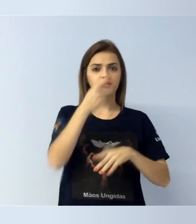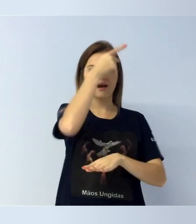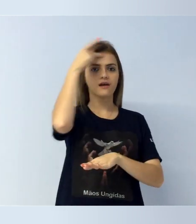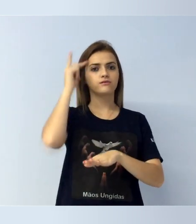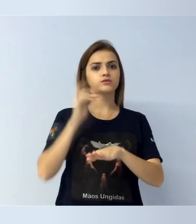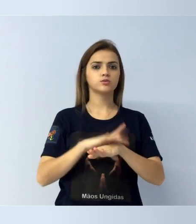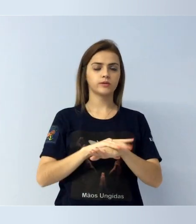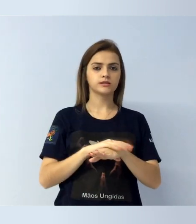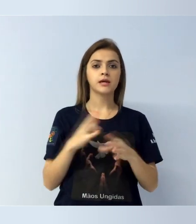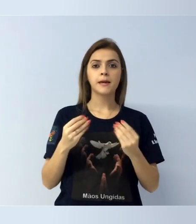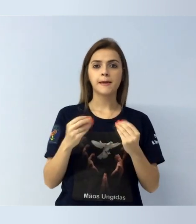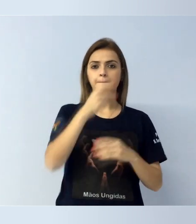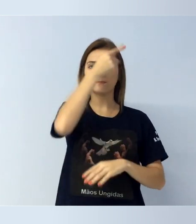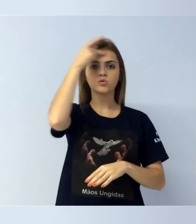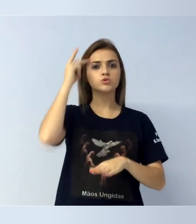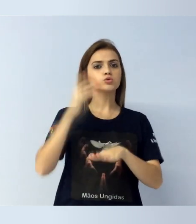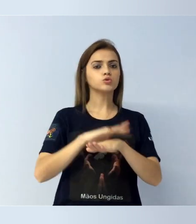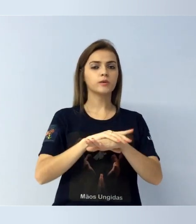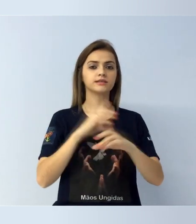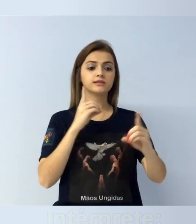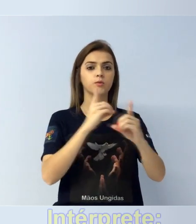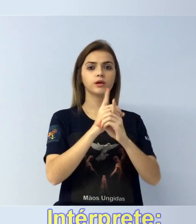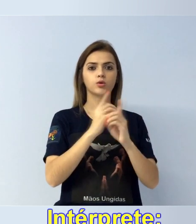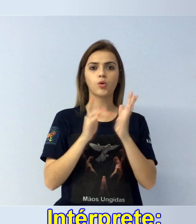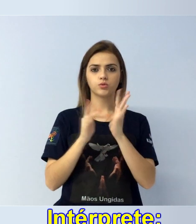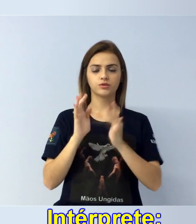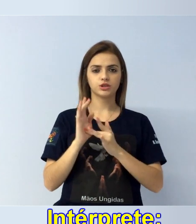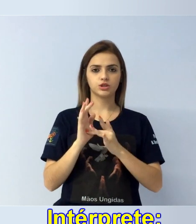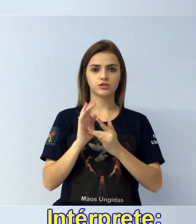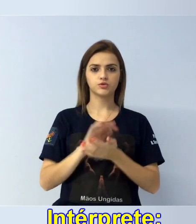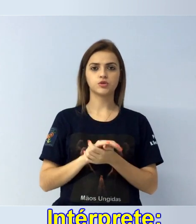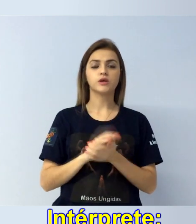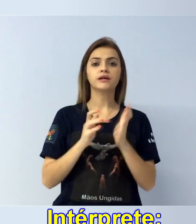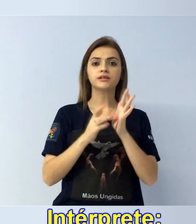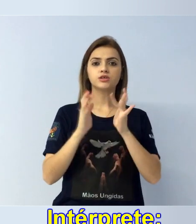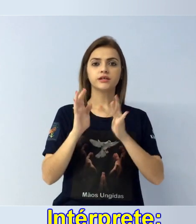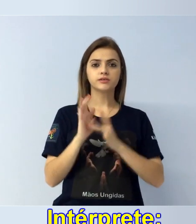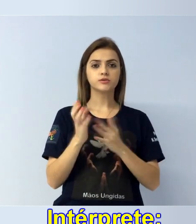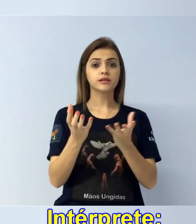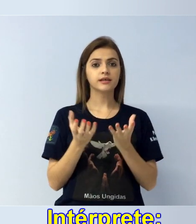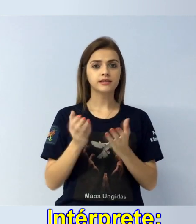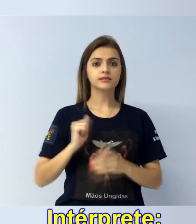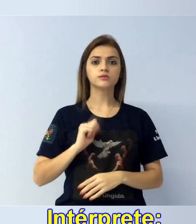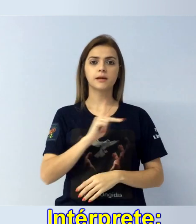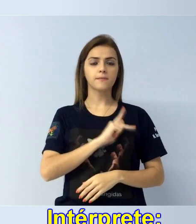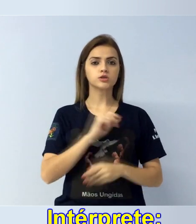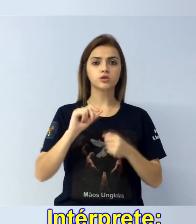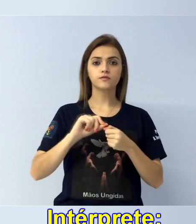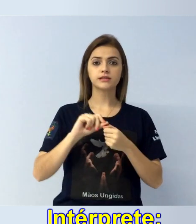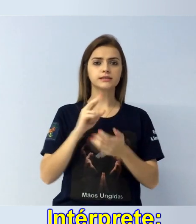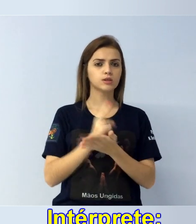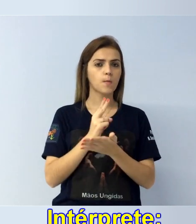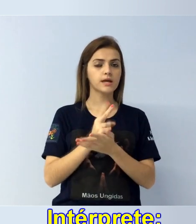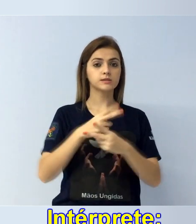doentes e muitíssimos deles iam ao seu encontro. Jesus quis que os apóstolos